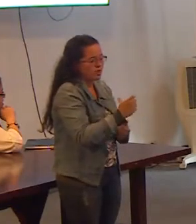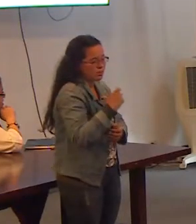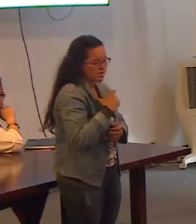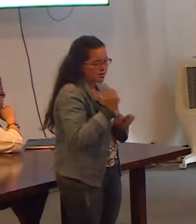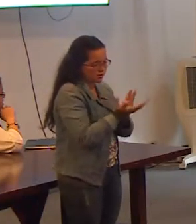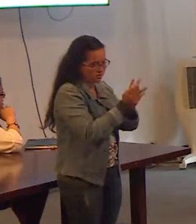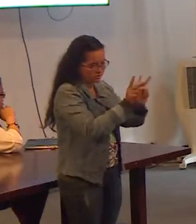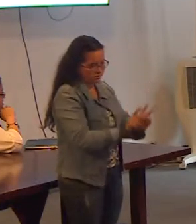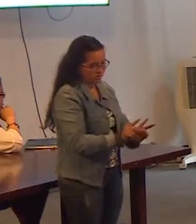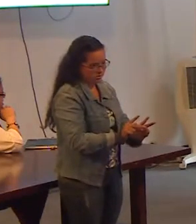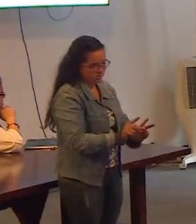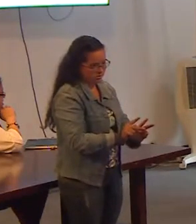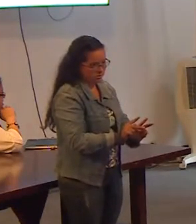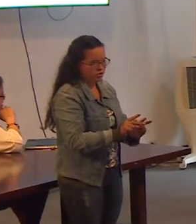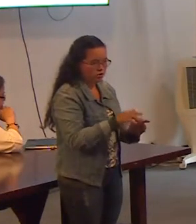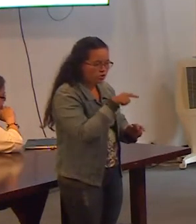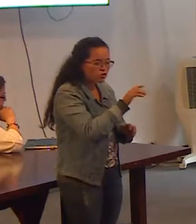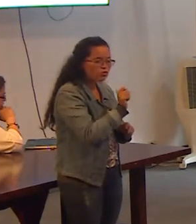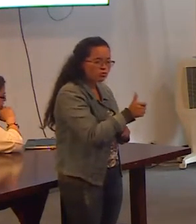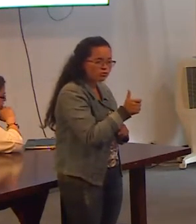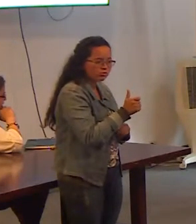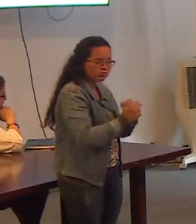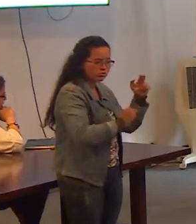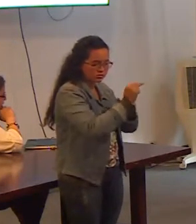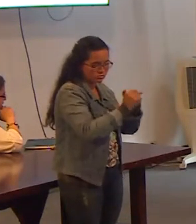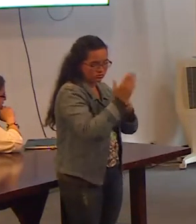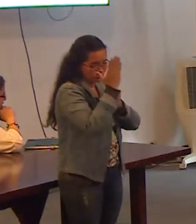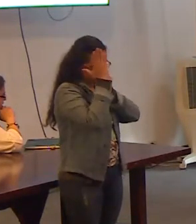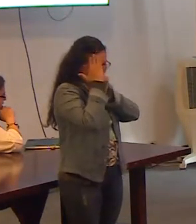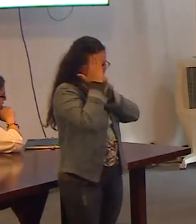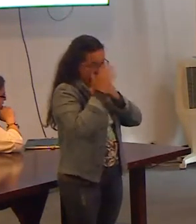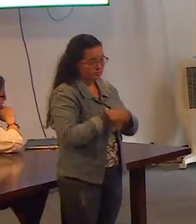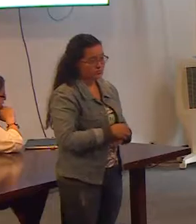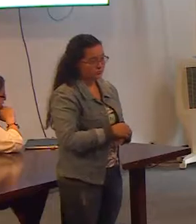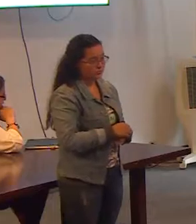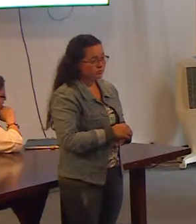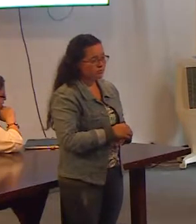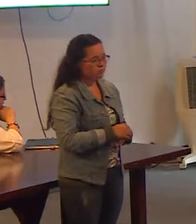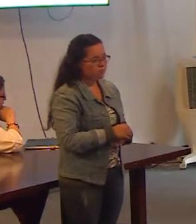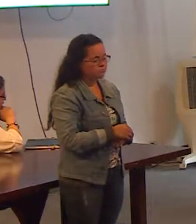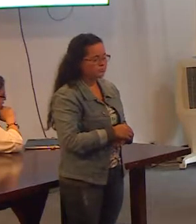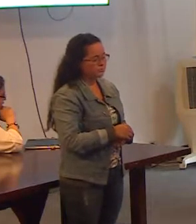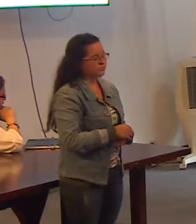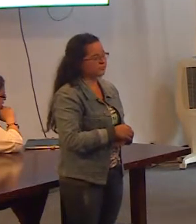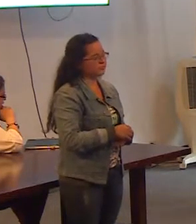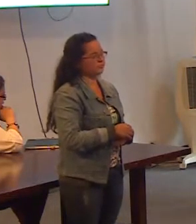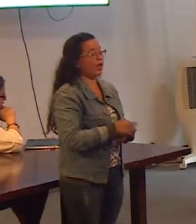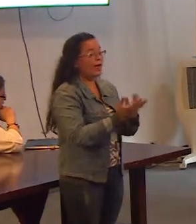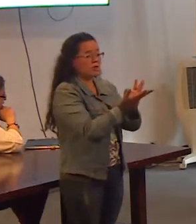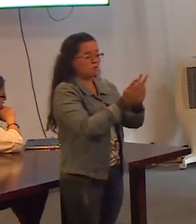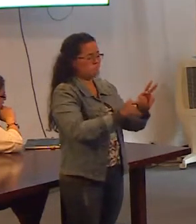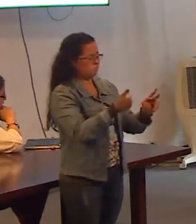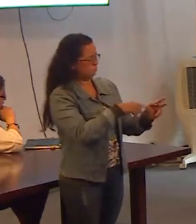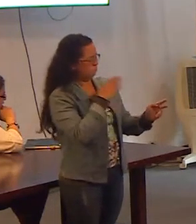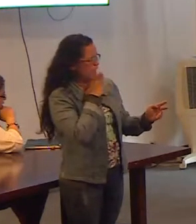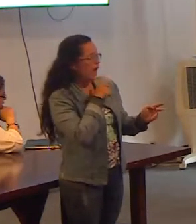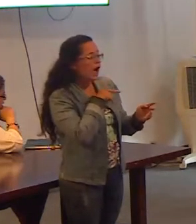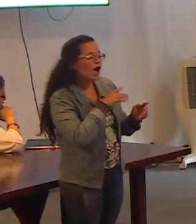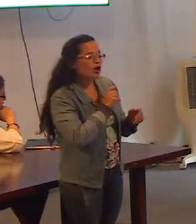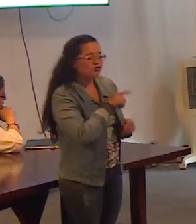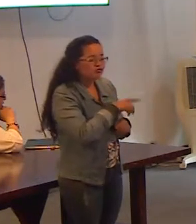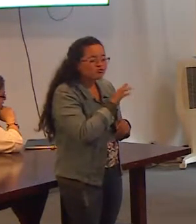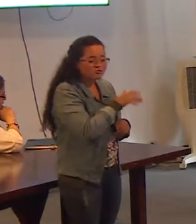al momento de construir su propio saber. El estudiante es aquel ser quien tiene un